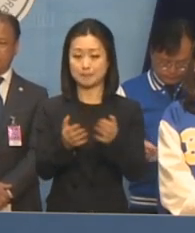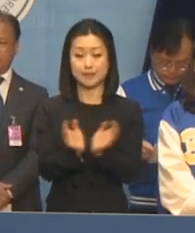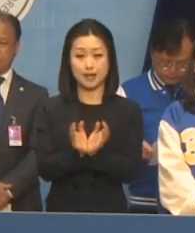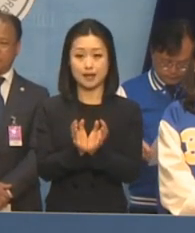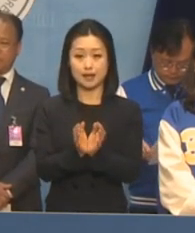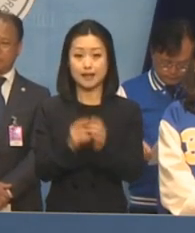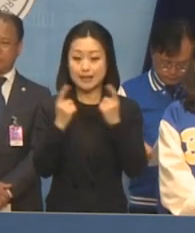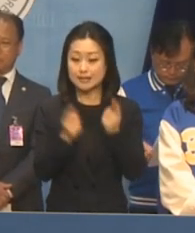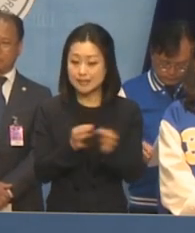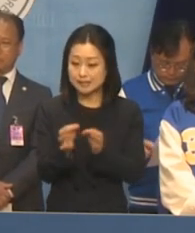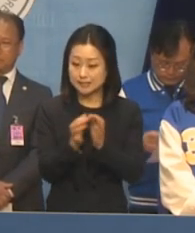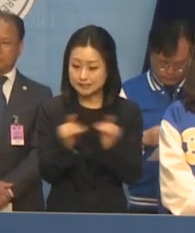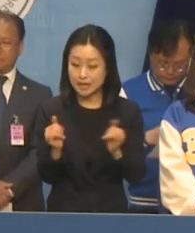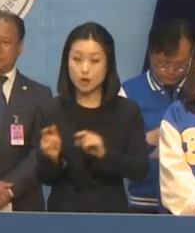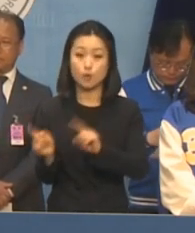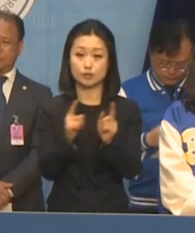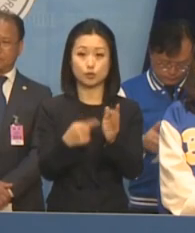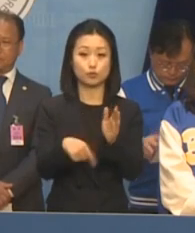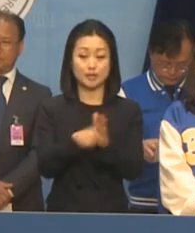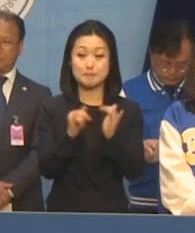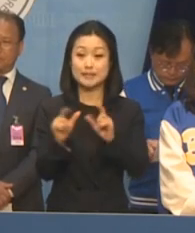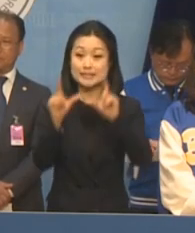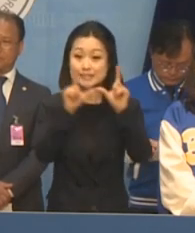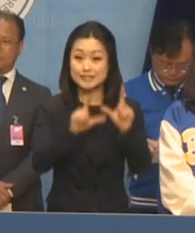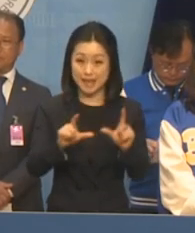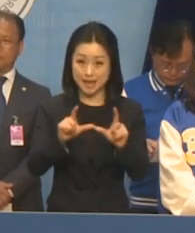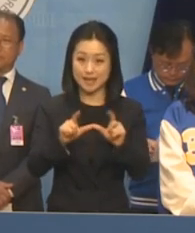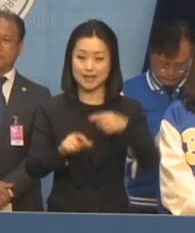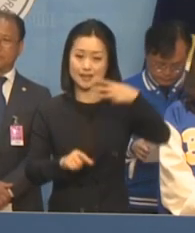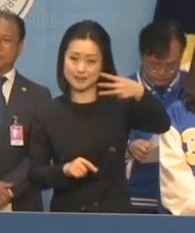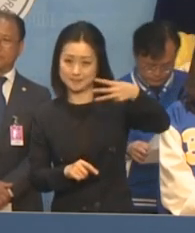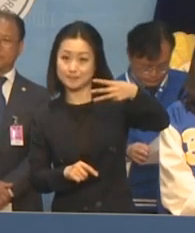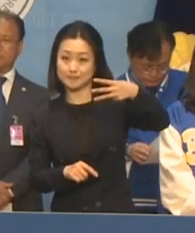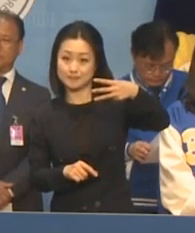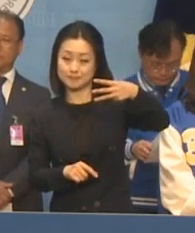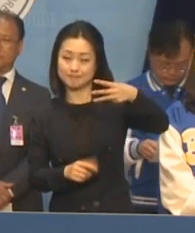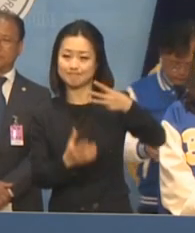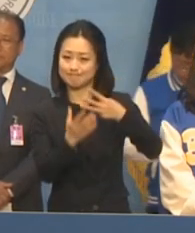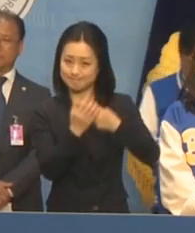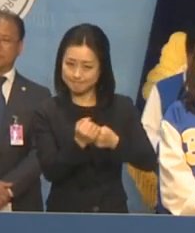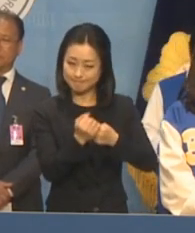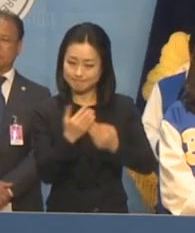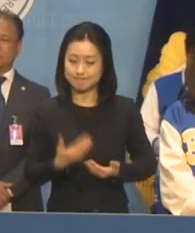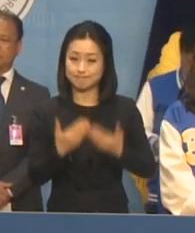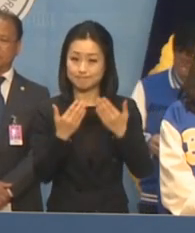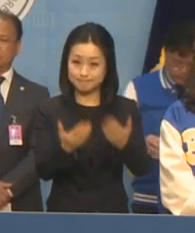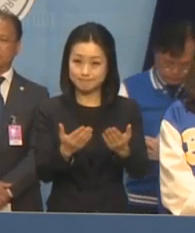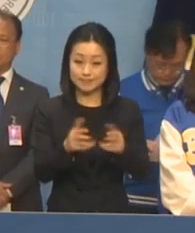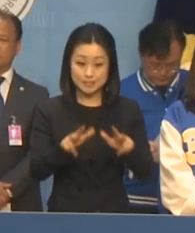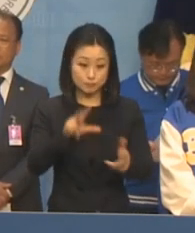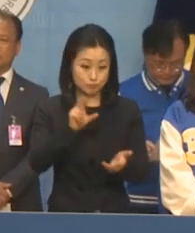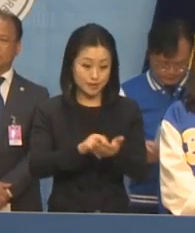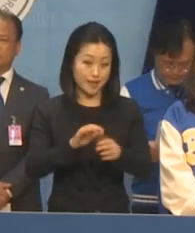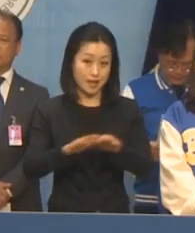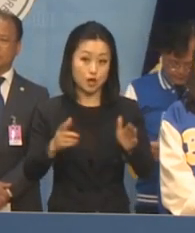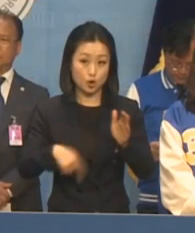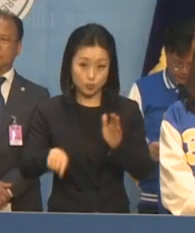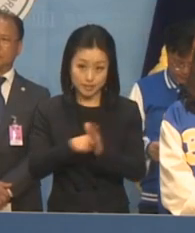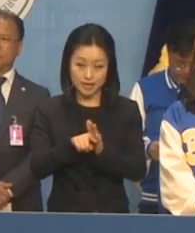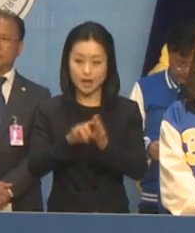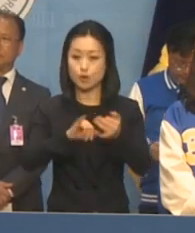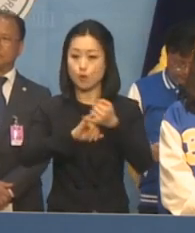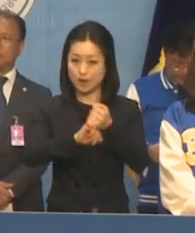소상공인 자영업 활성화를 위한 민생 3종 세트와 함께 구조적 문제 해결을 위한 다음